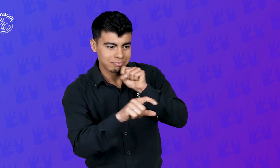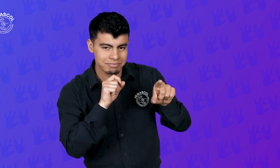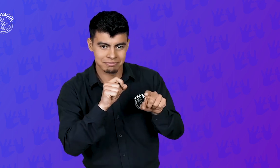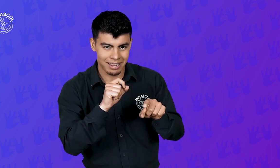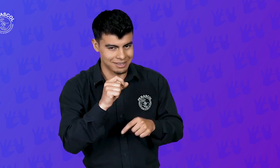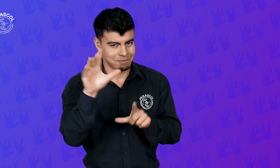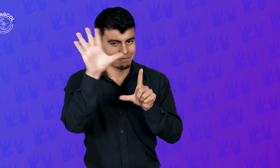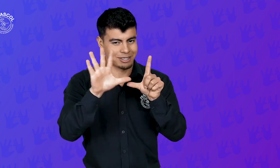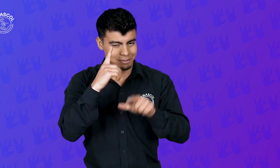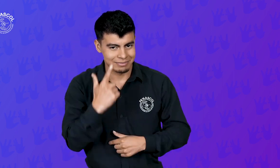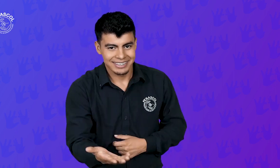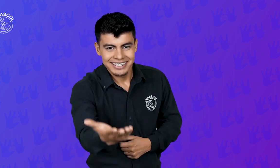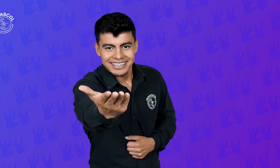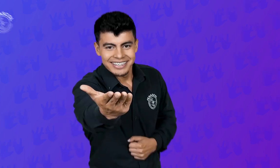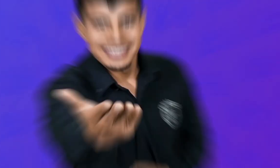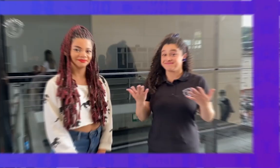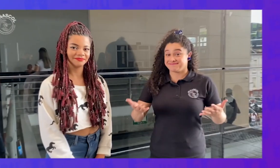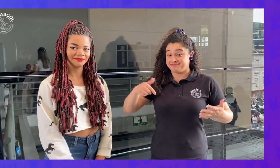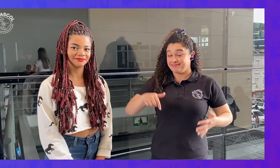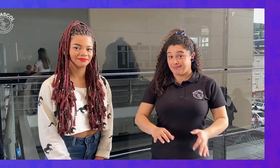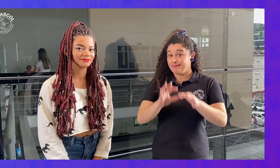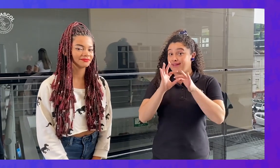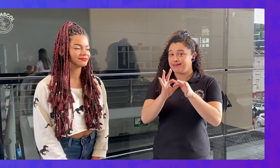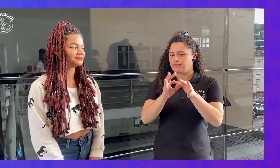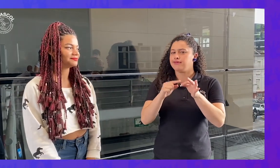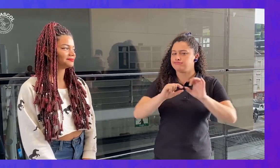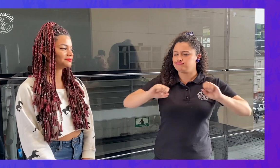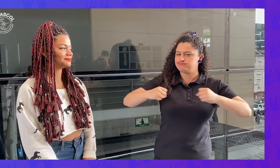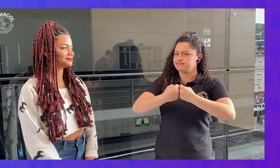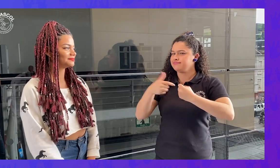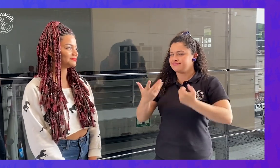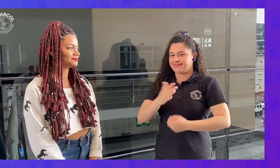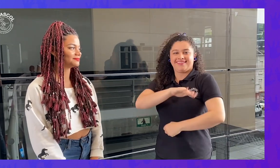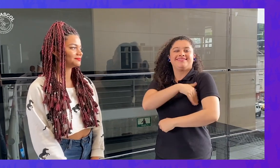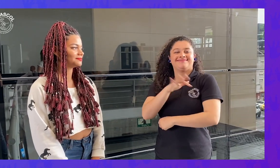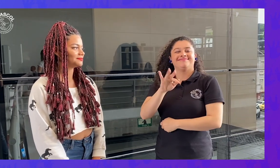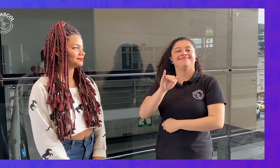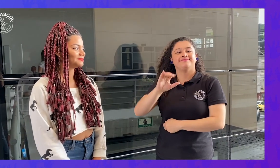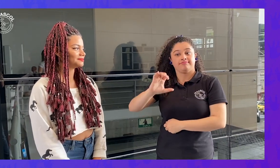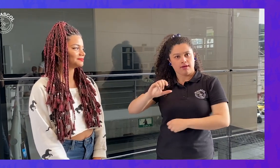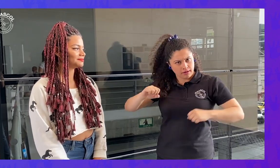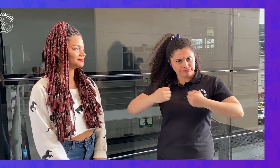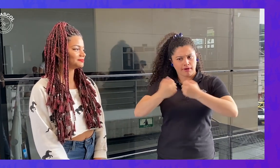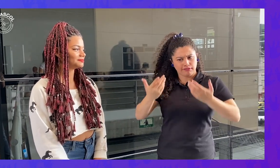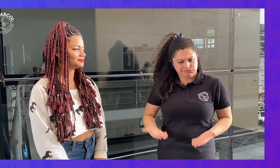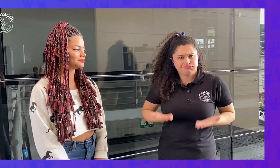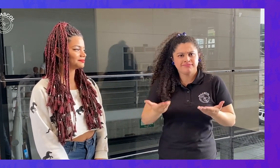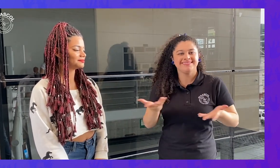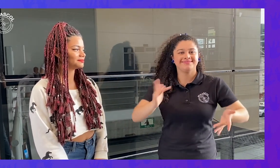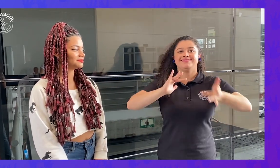aquí están sus respuestas gracias a la alianza entre el Ministerio tic y fenascol se brinda el centro de relevo para todas las